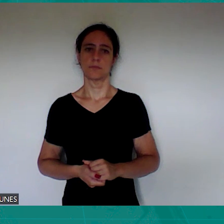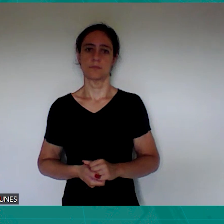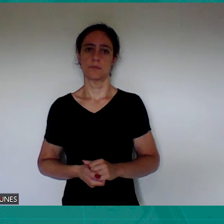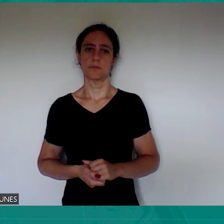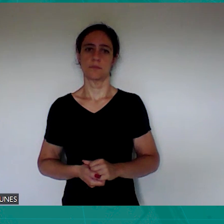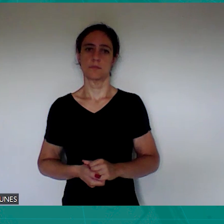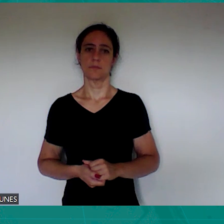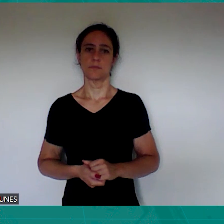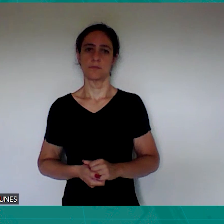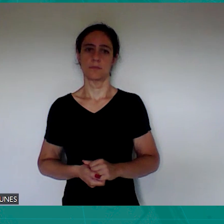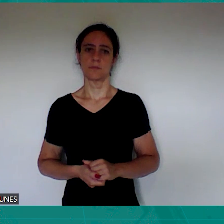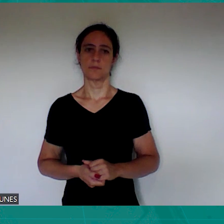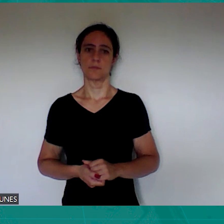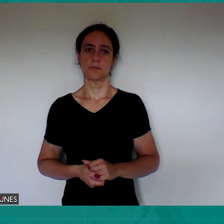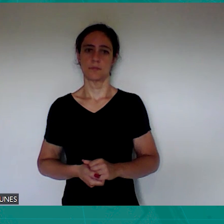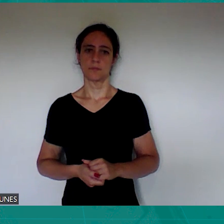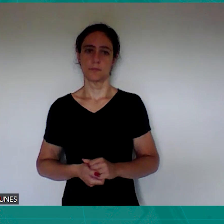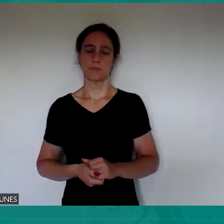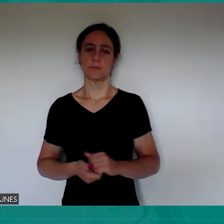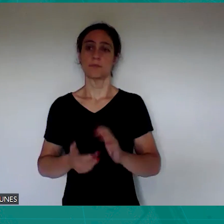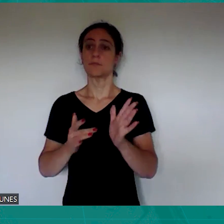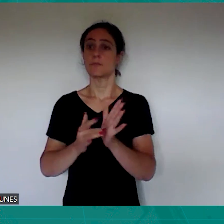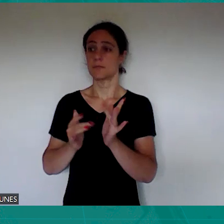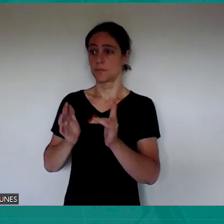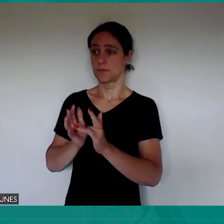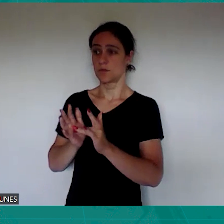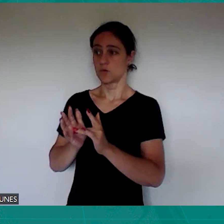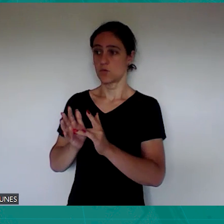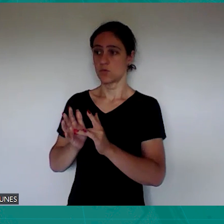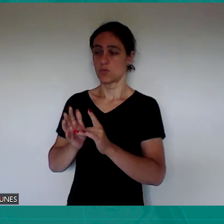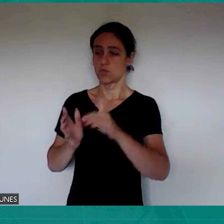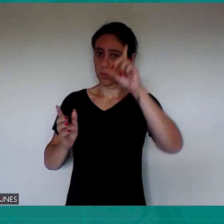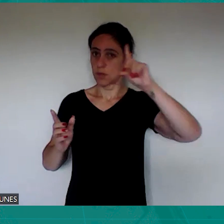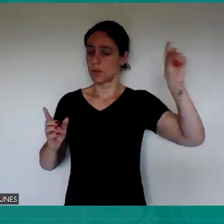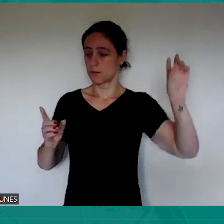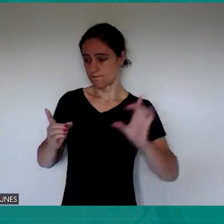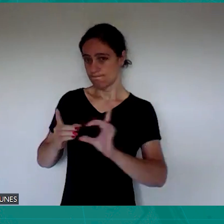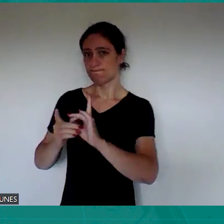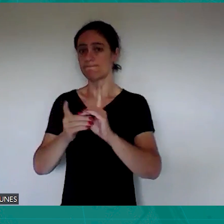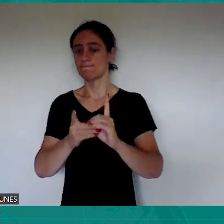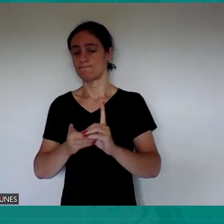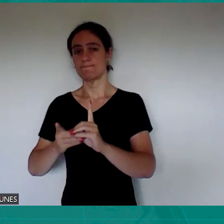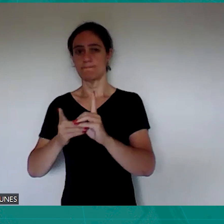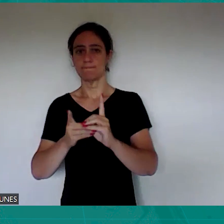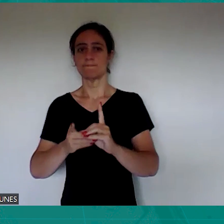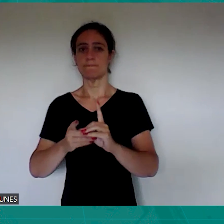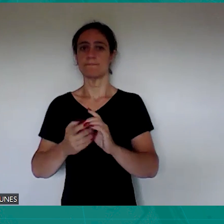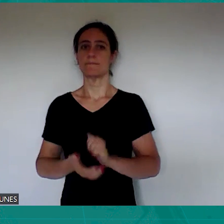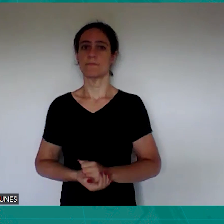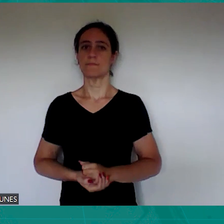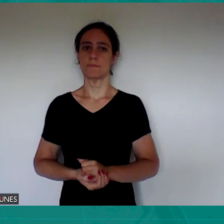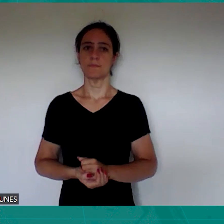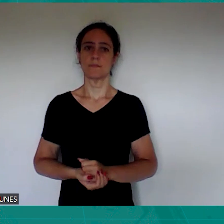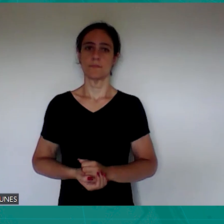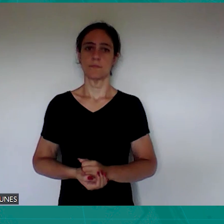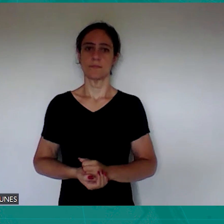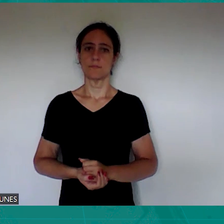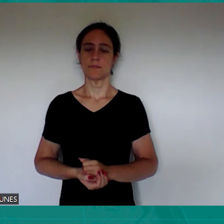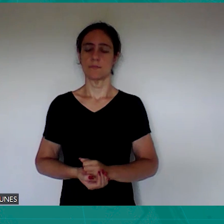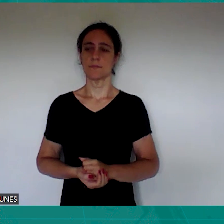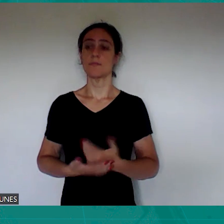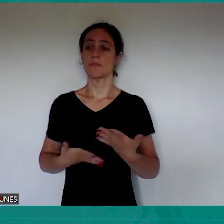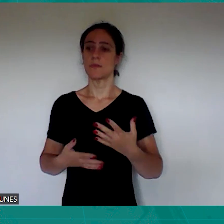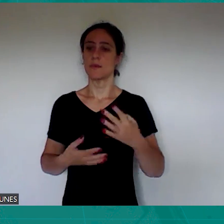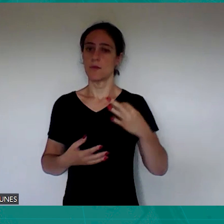O Filho, ele é um com o Pai, e o Pai é um com o Filho, e esse Espírito